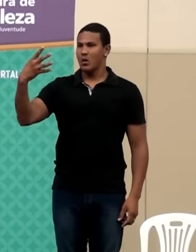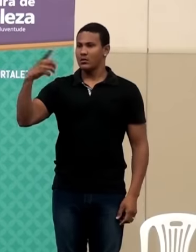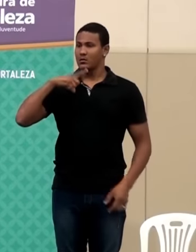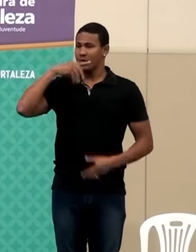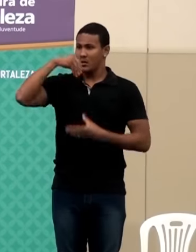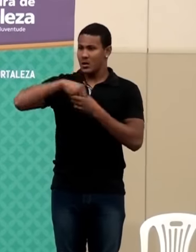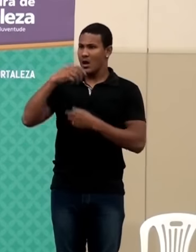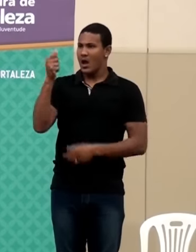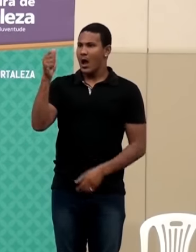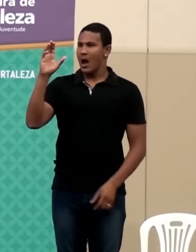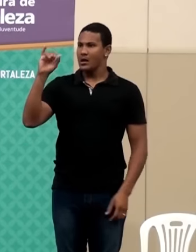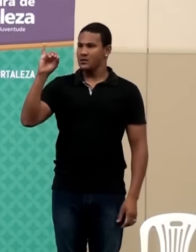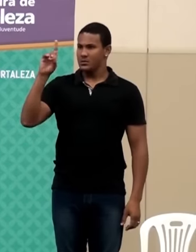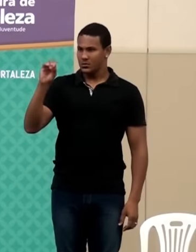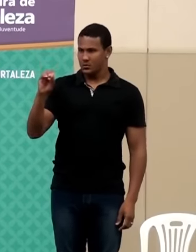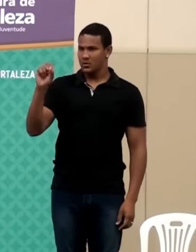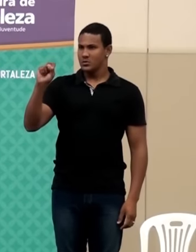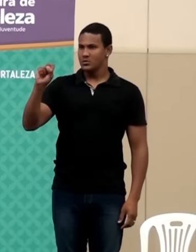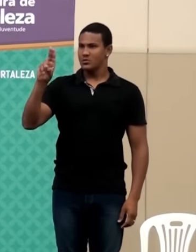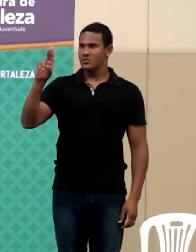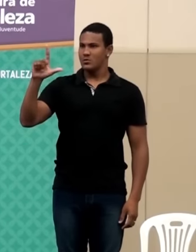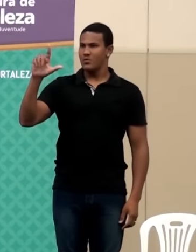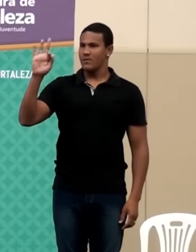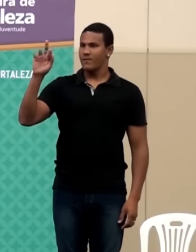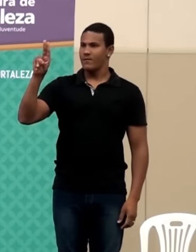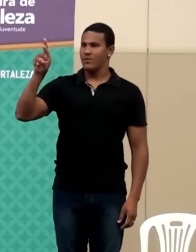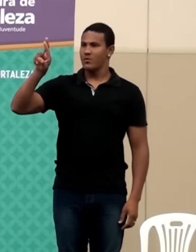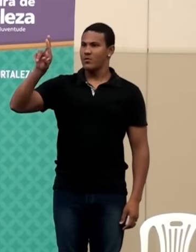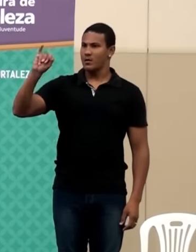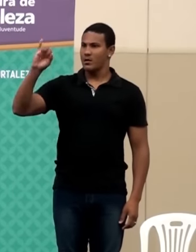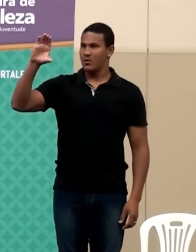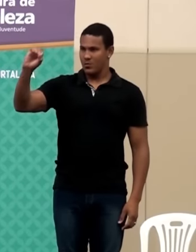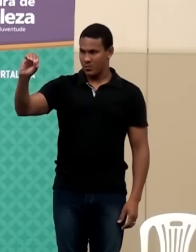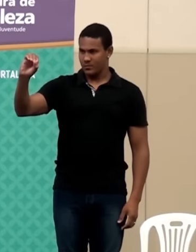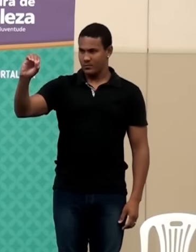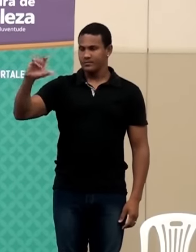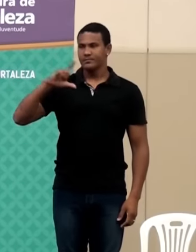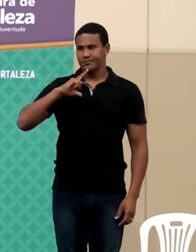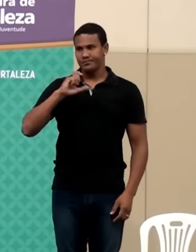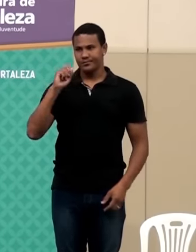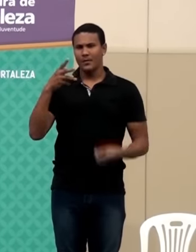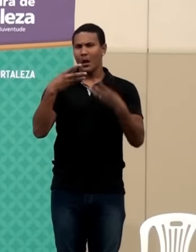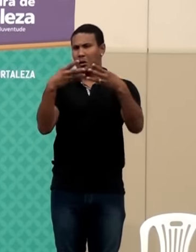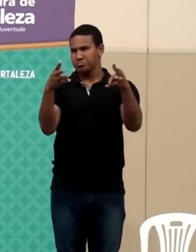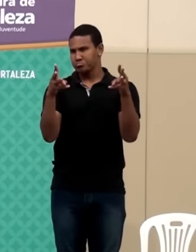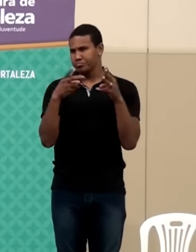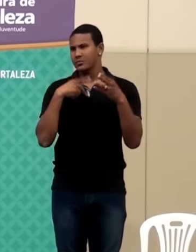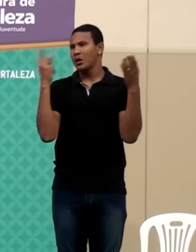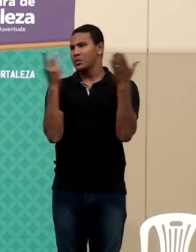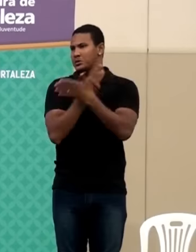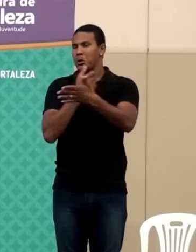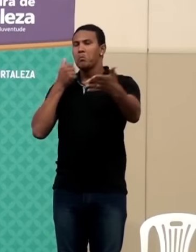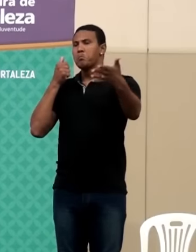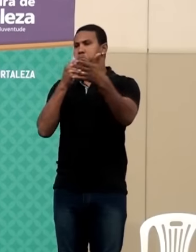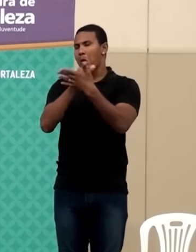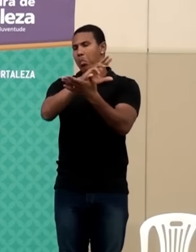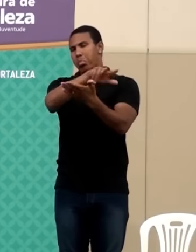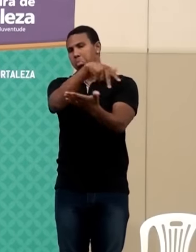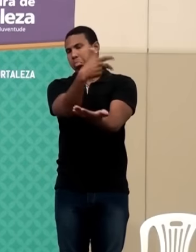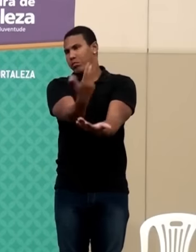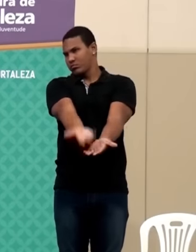ácido sulfúrico, tá? É o H2SO4. Devido ao acidente,